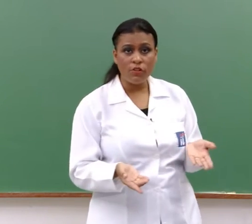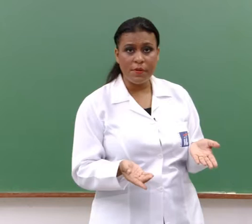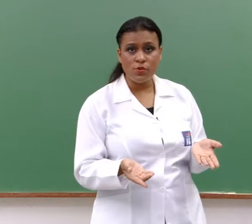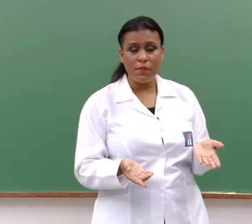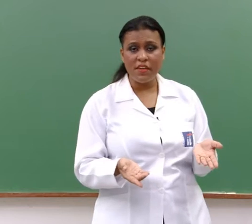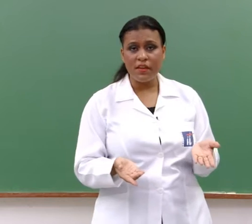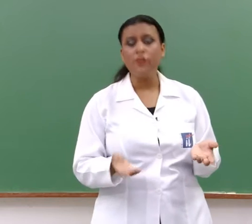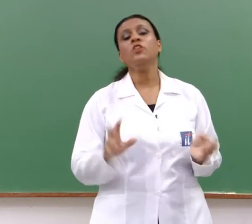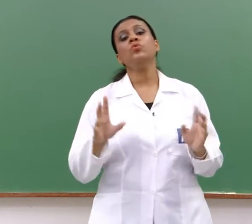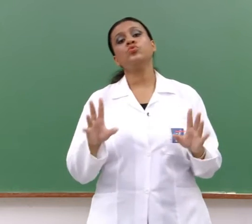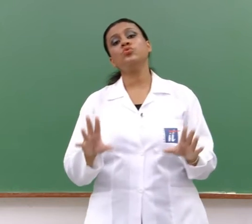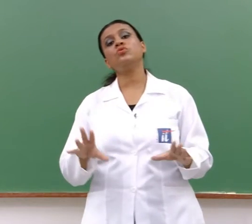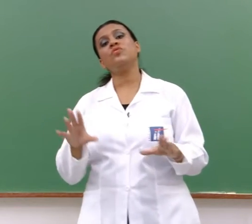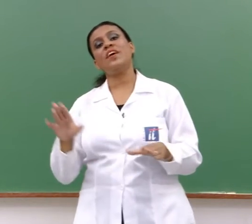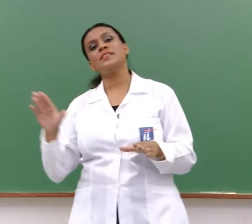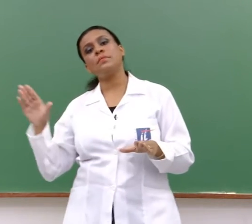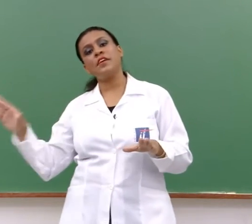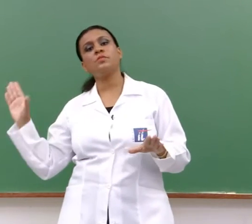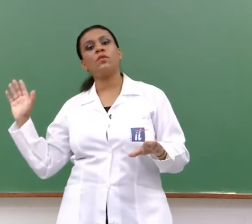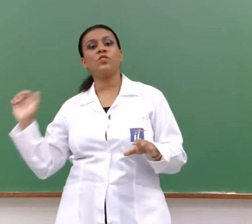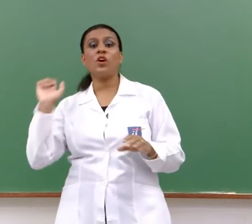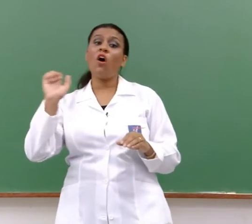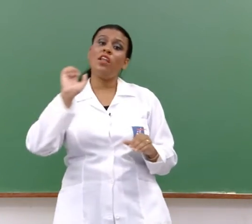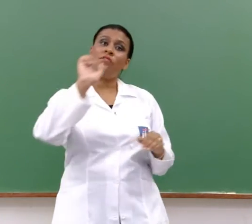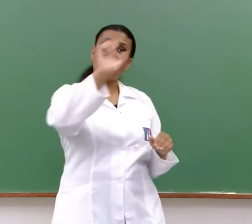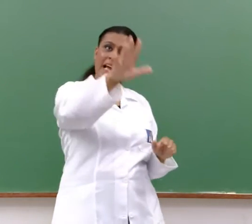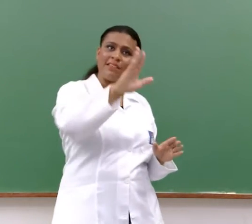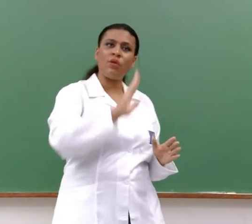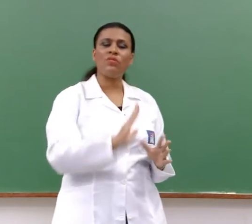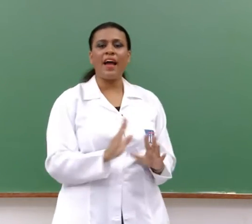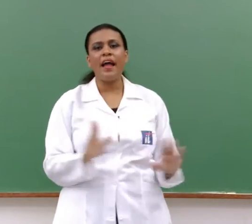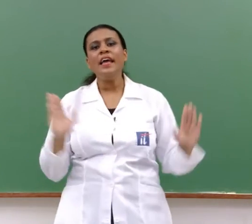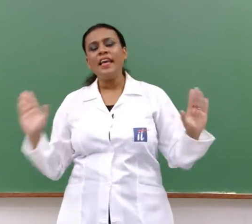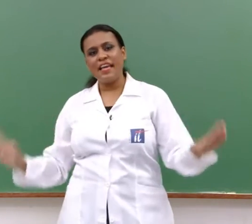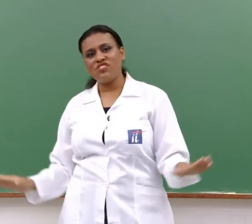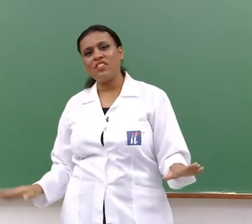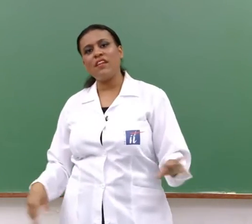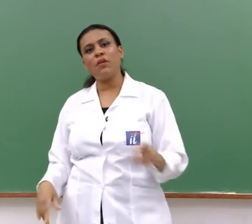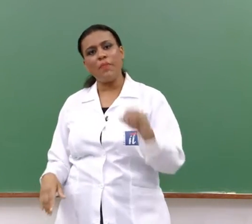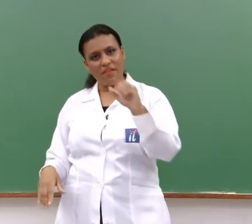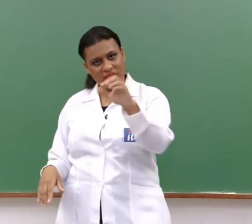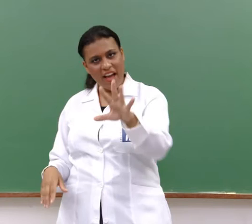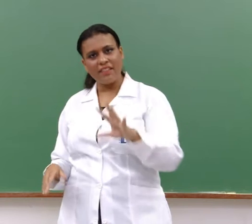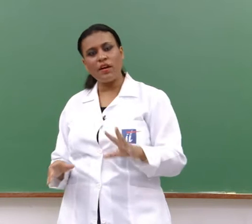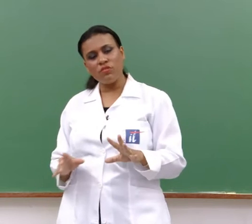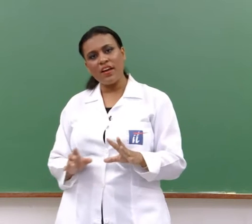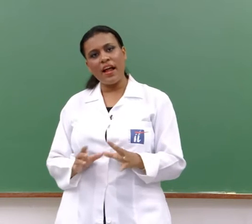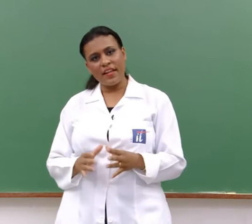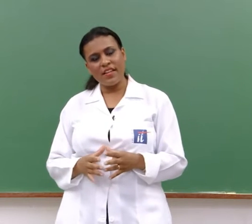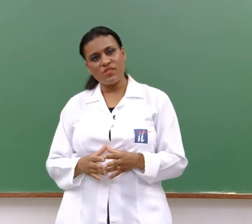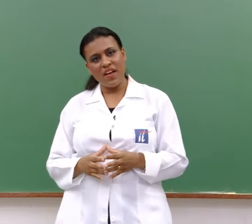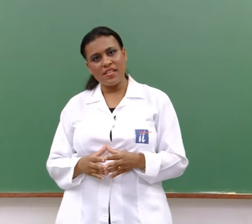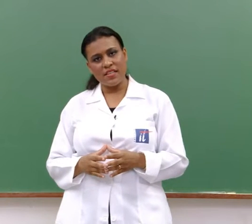pra sua amiga. O surdo faz a mesma coisa. Olha, vai em tal lugar que eles te tratam bem, vai em tal lugar que eles fazem